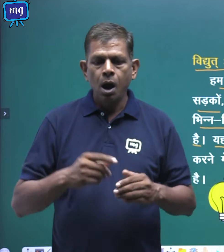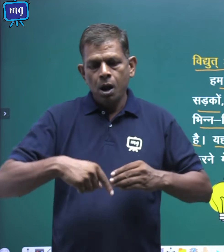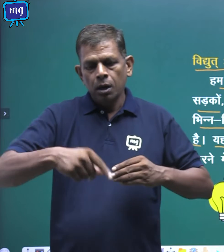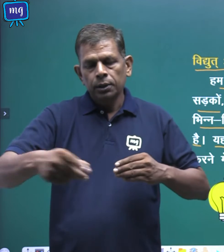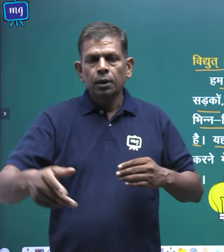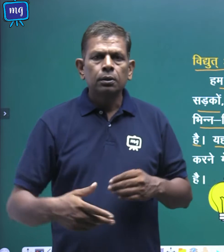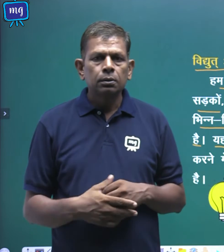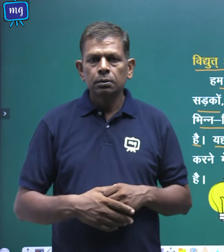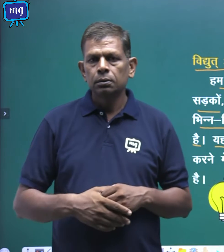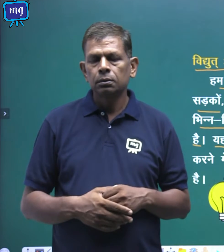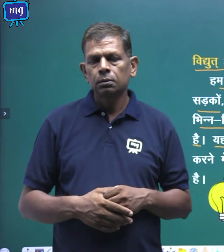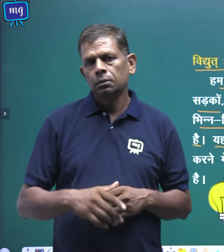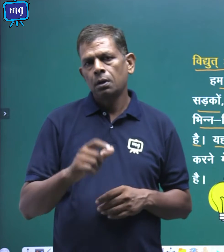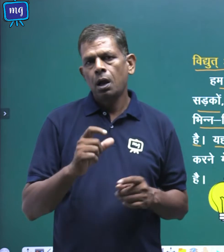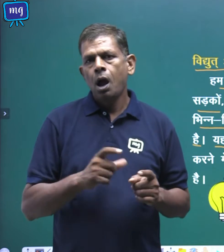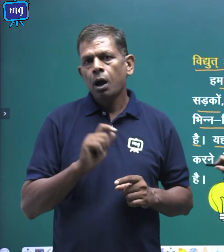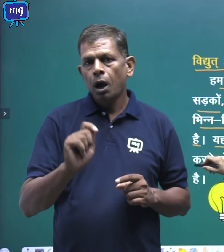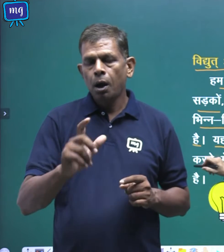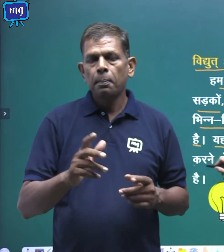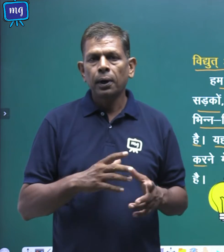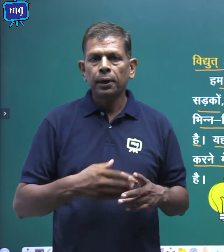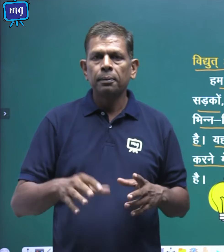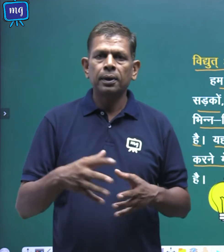लगातार काम करने में